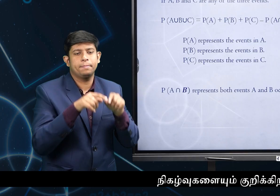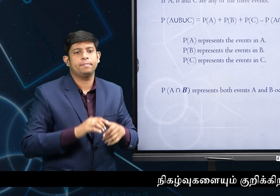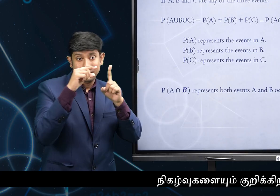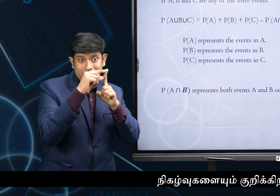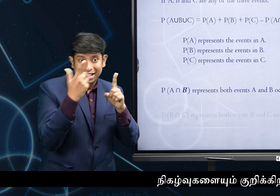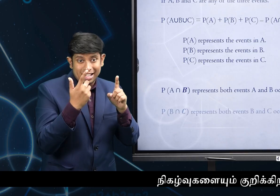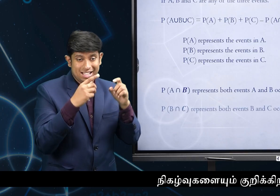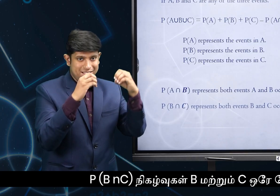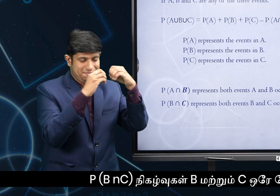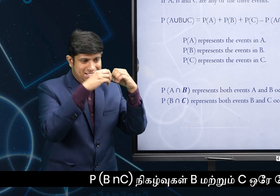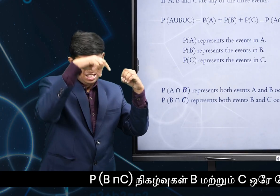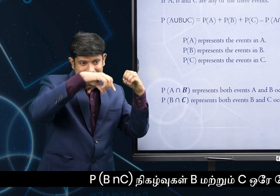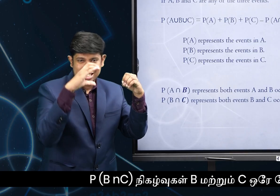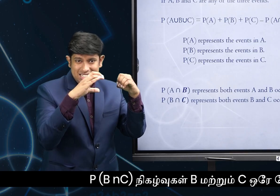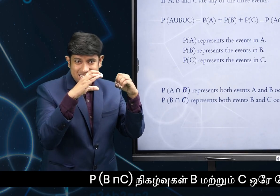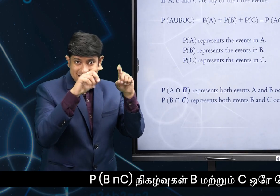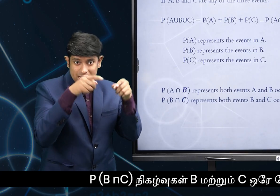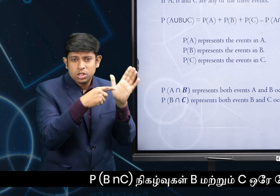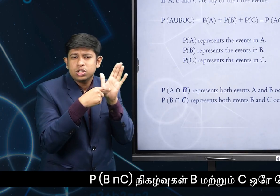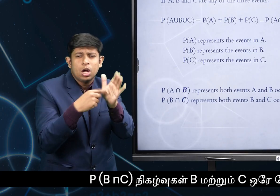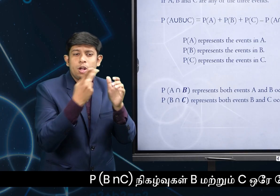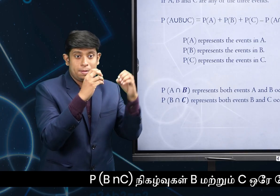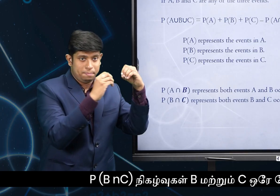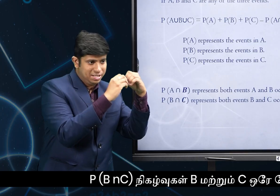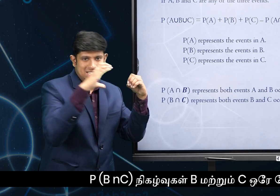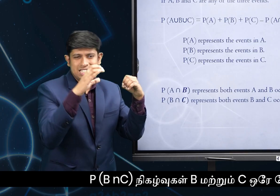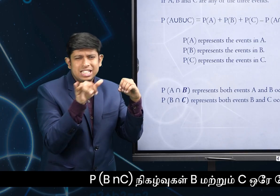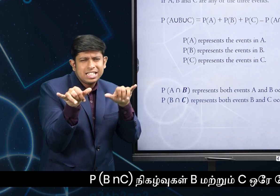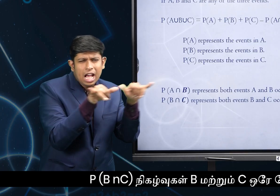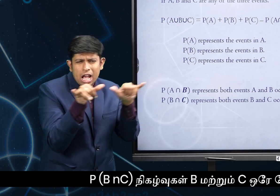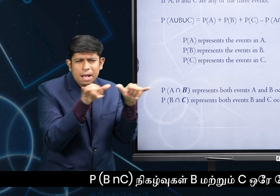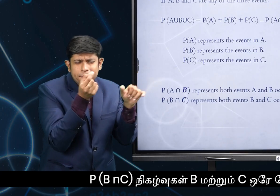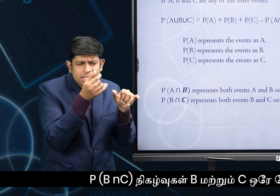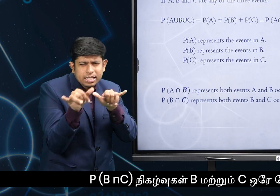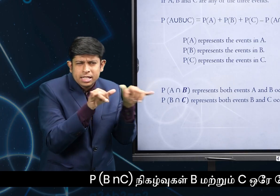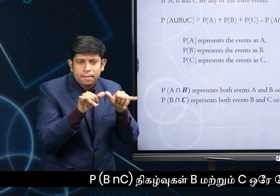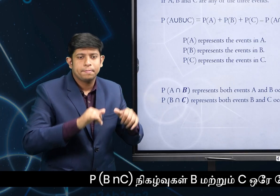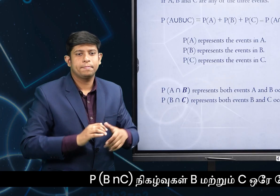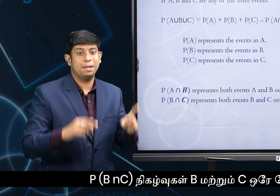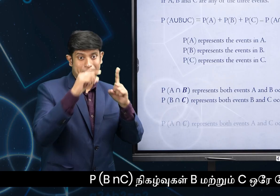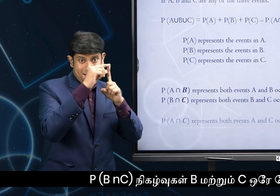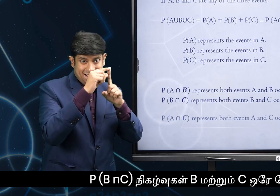நிகழ்வுகளையும் குறிக்கிறது. P அடைப்புக்குறி B வெட்டுக்கணம் C நிகழ்வுகள் B மற்றும் C ஒரே நேரத்தில் நிகழும்.